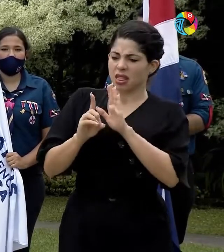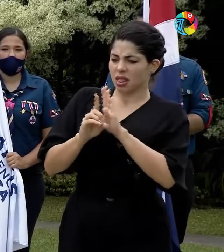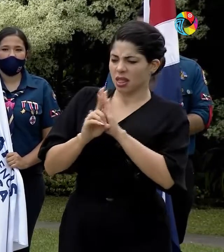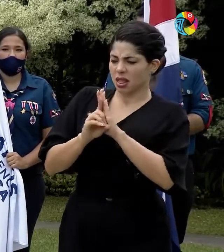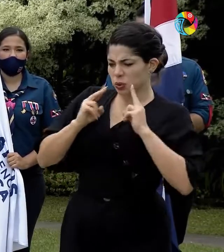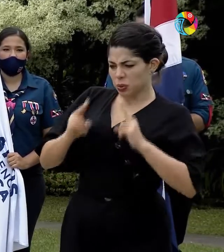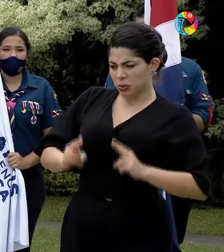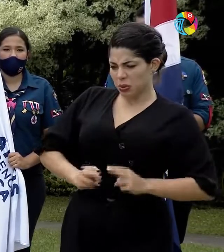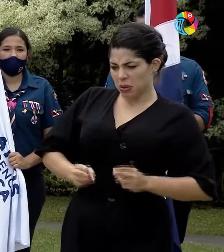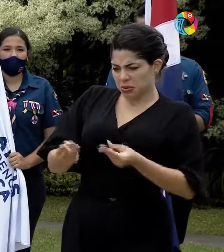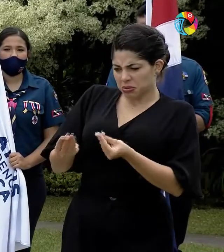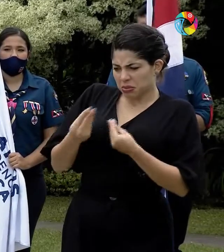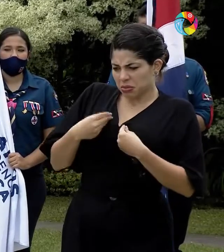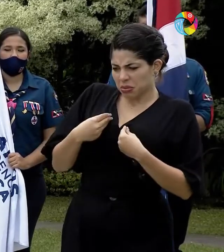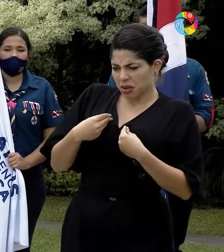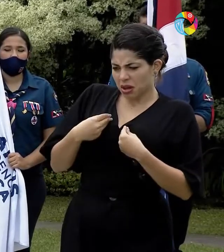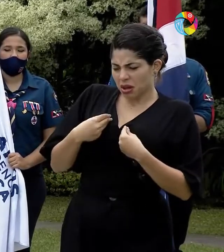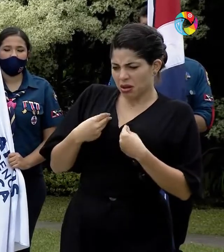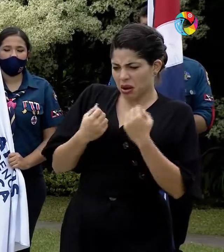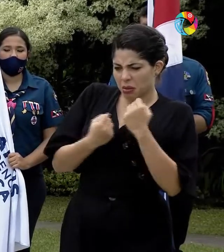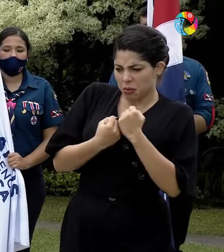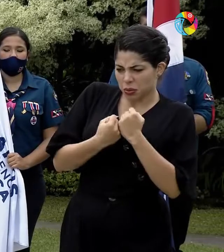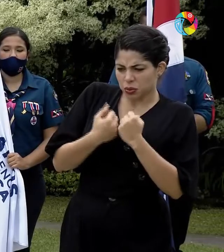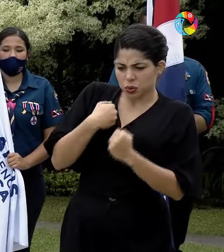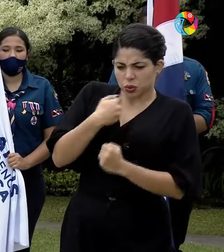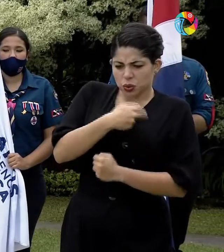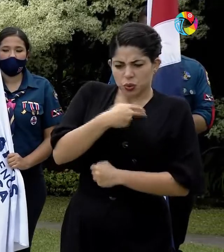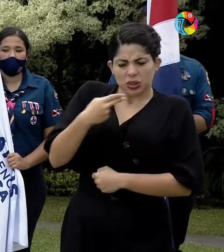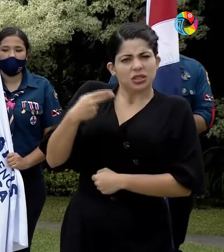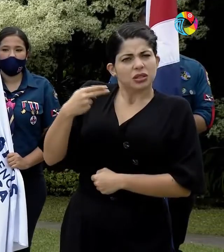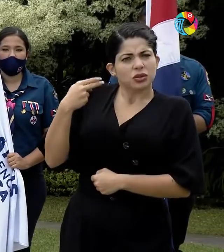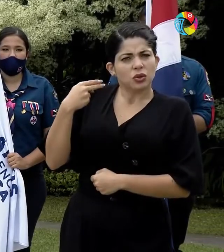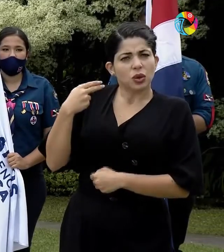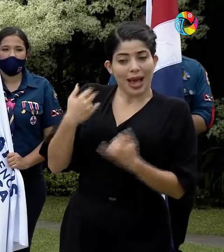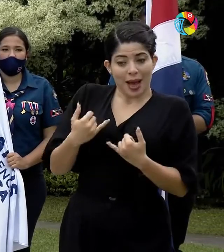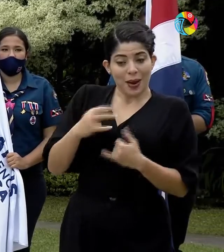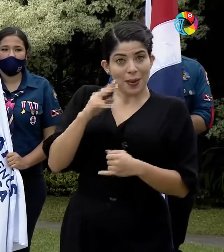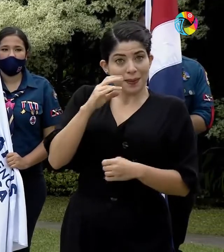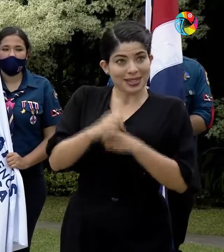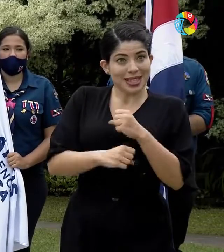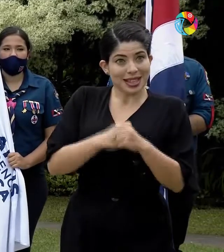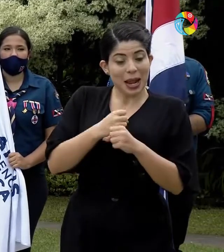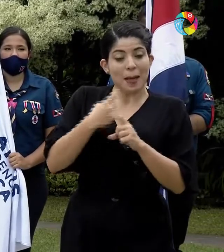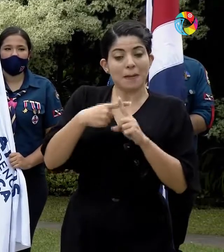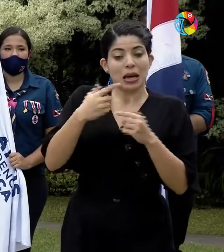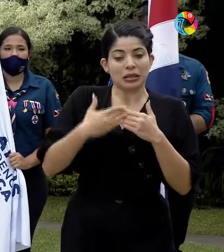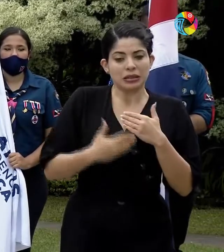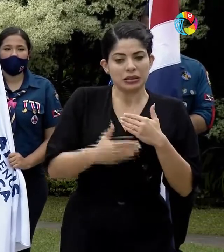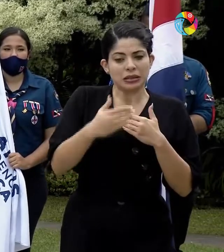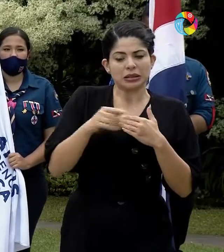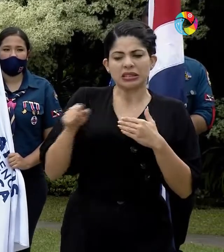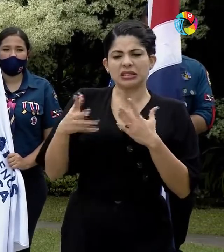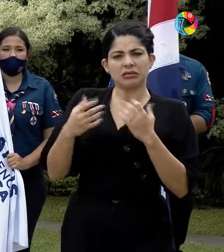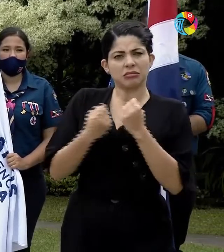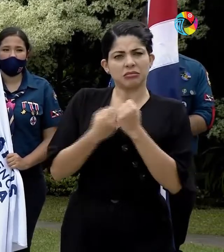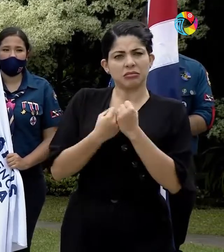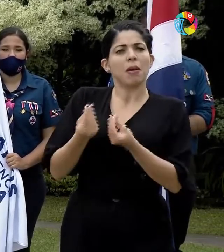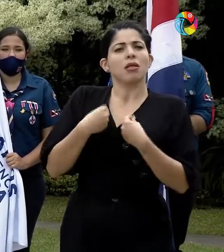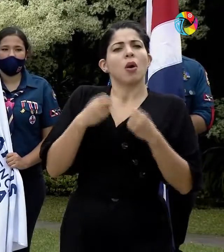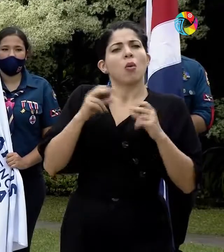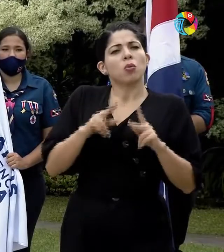humanos a la historia nuestra en este bicentenario y a lo que sigue? Me ha dado la